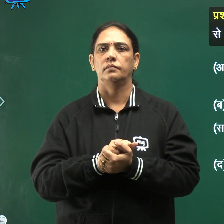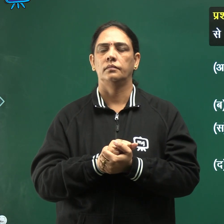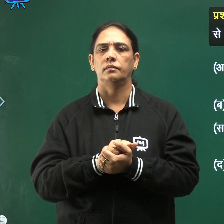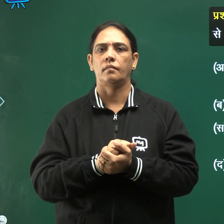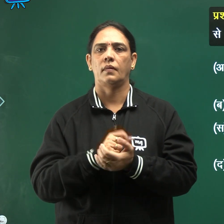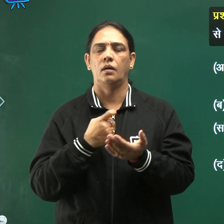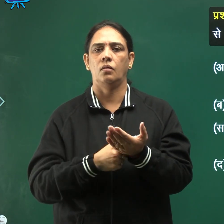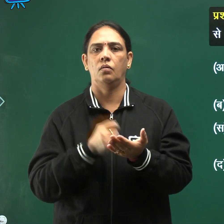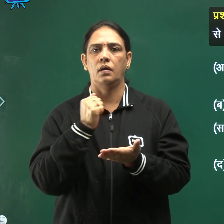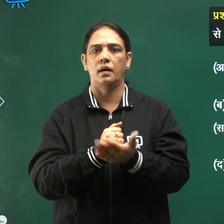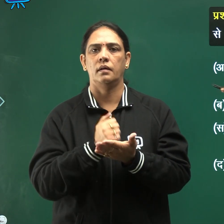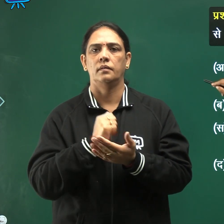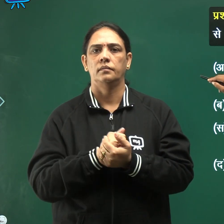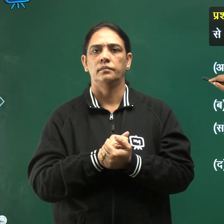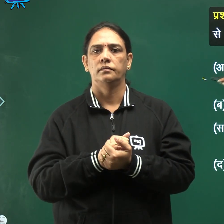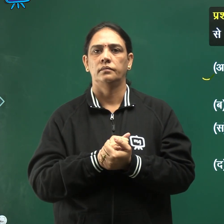सूत्र है।